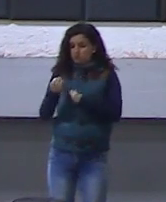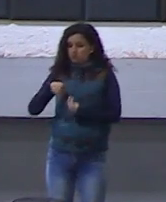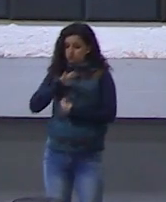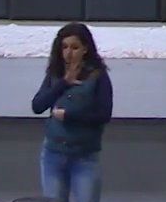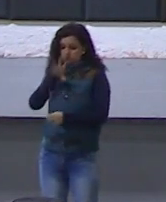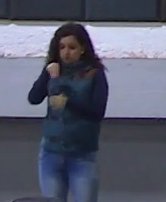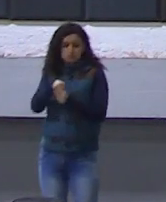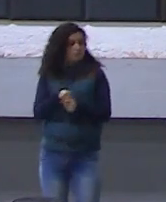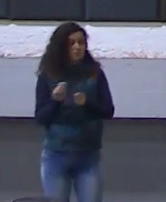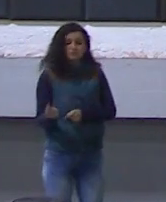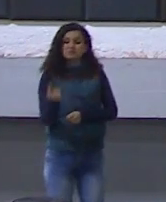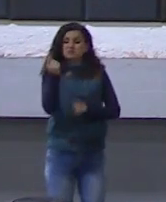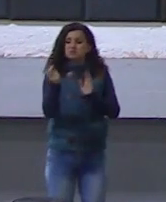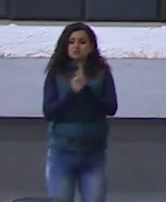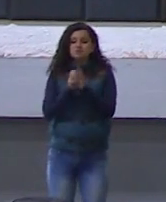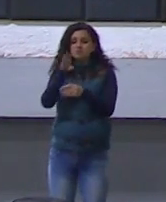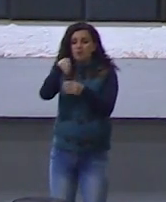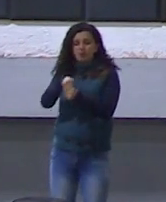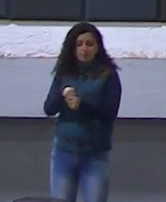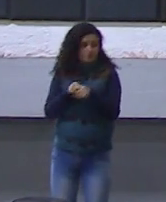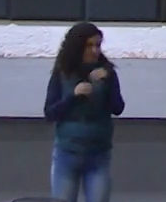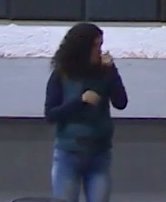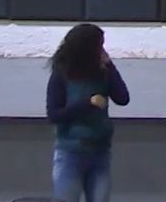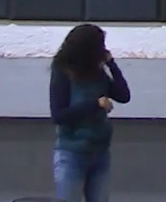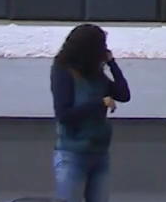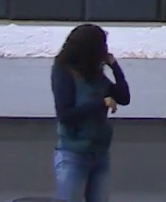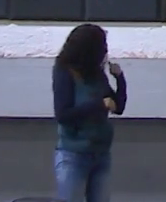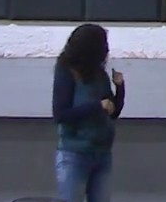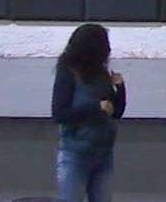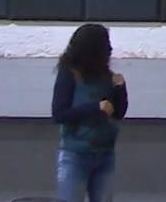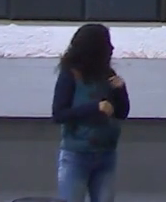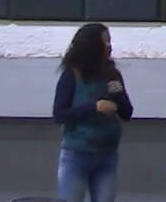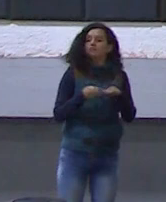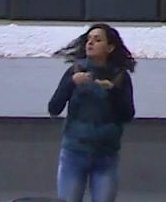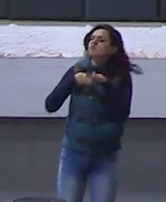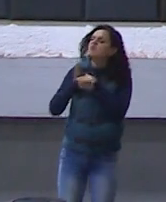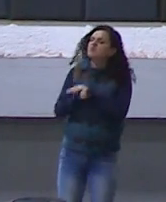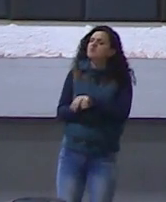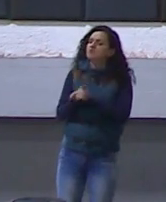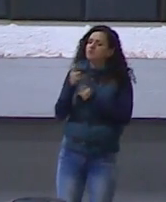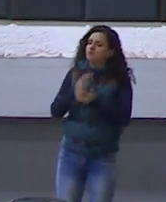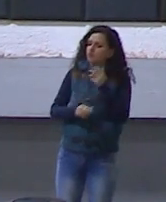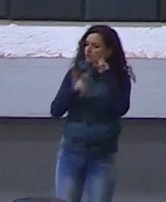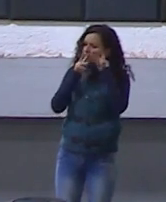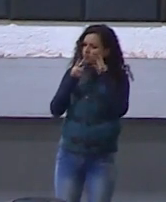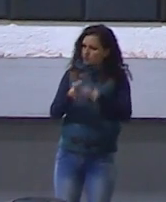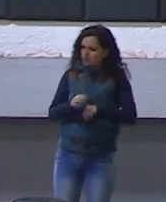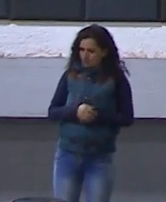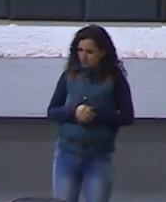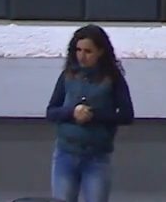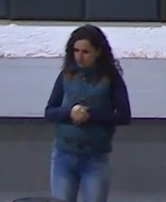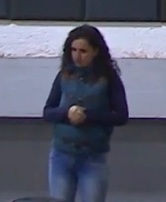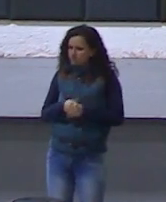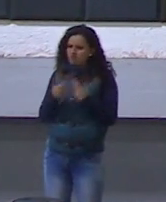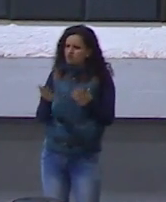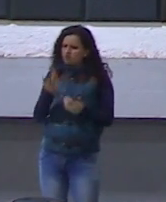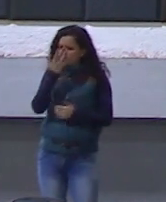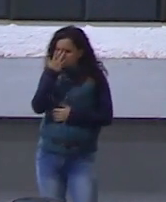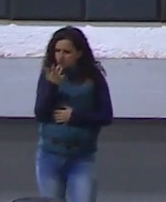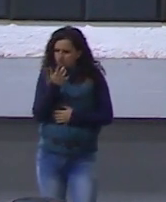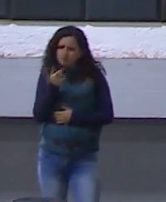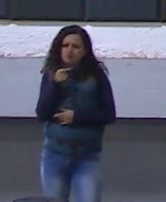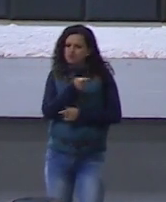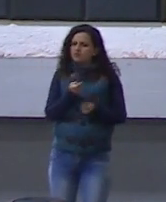por primera vez introducción e introducción a la investigación pero porque también